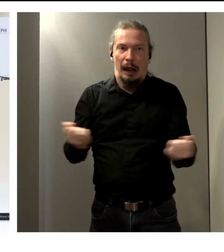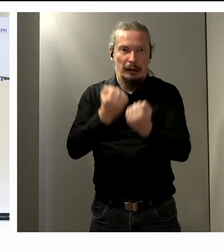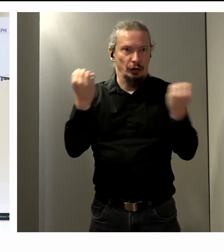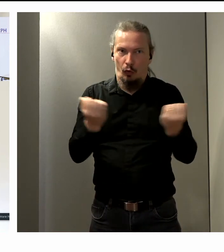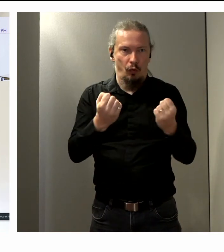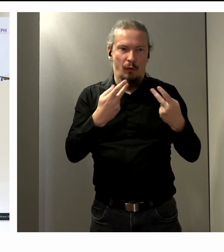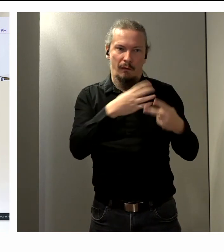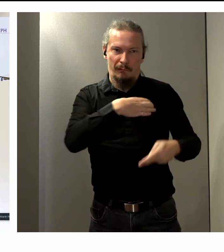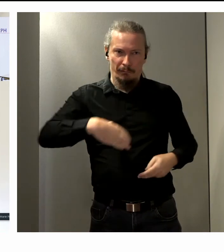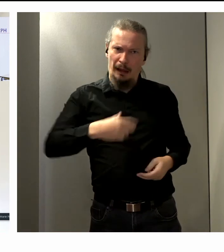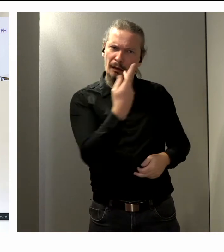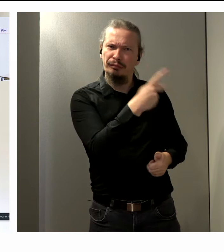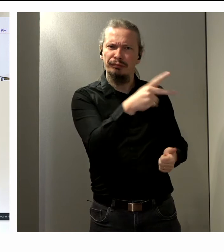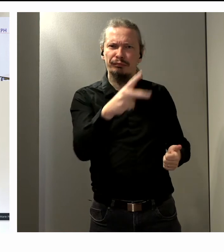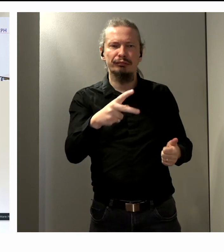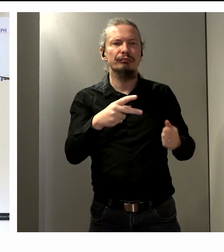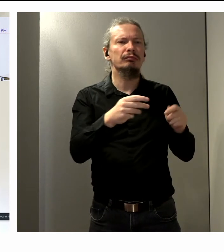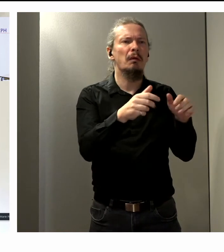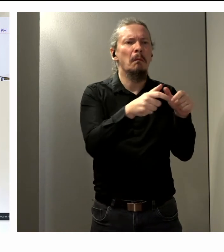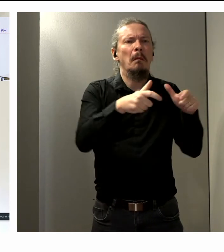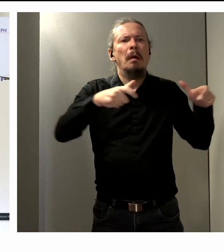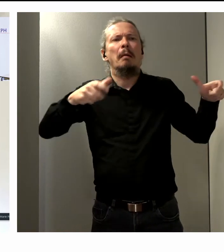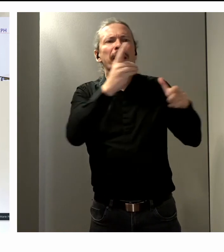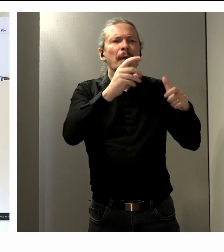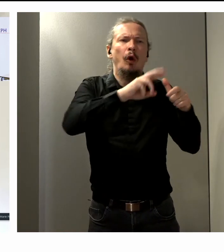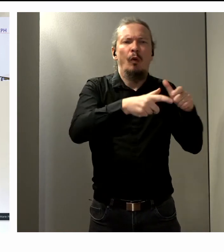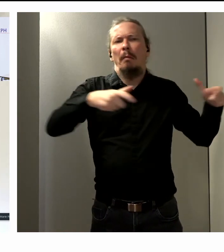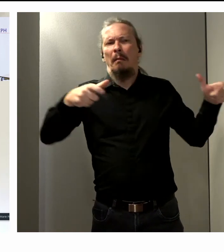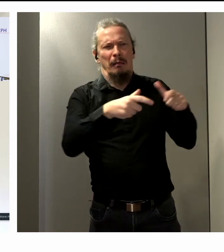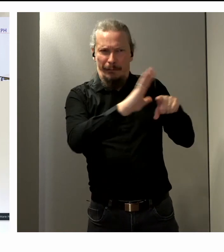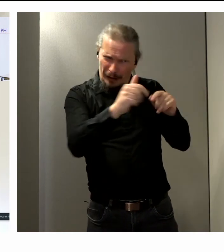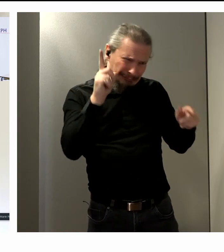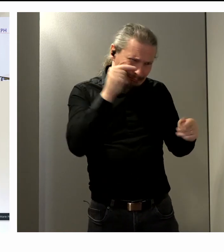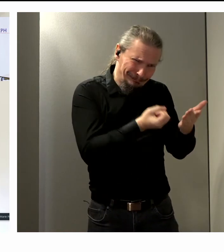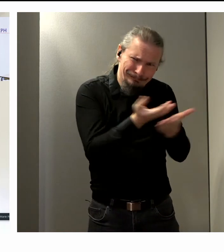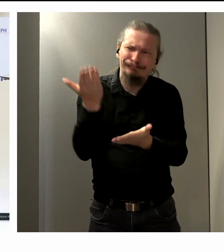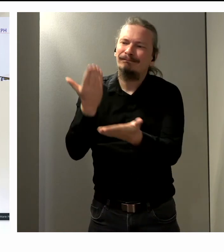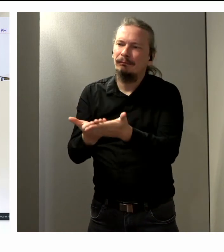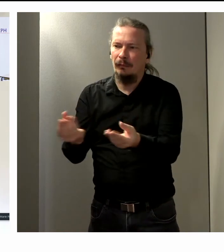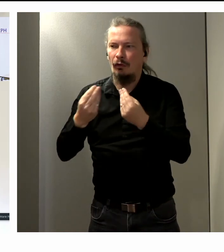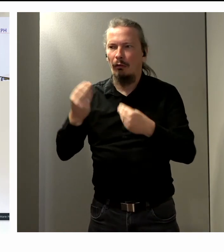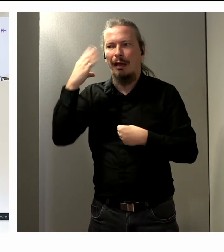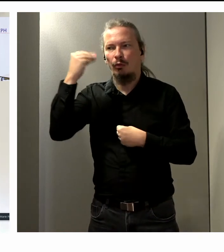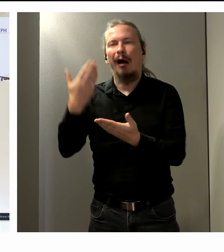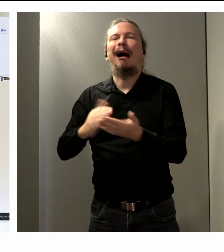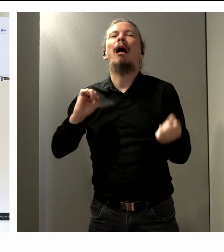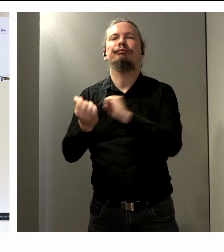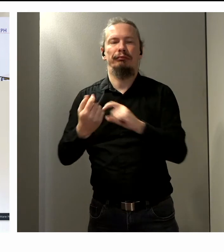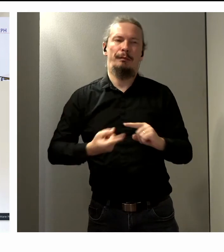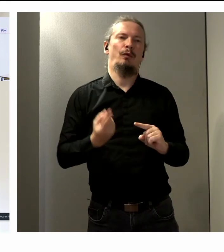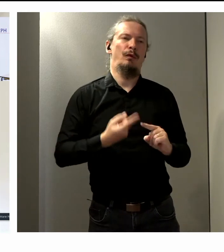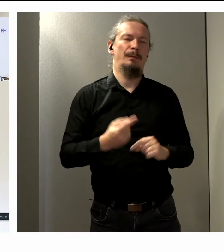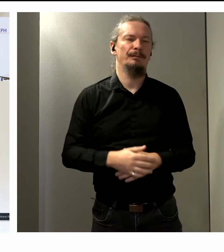mener les municipalités et les autres échelons territoriaux. Donc ça me semble effectivement être quelque chose d'important. Une autre